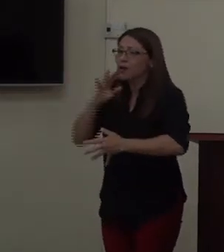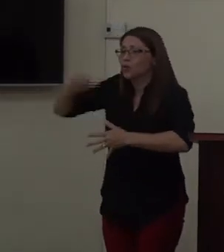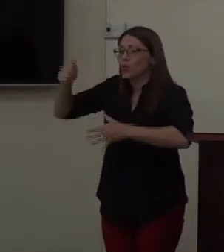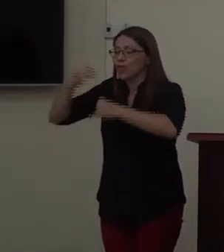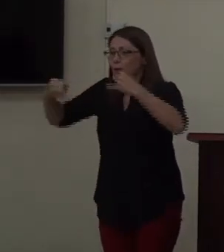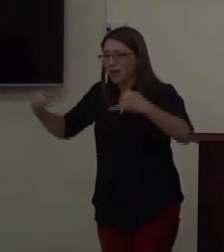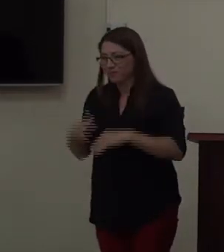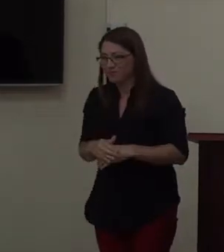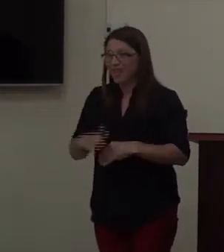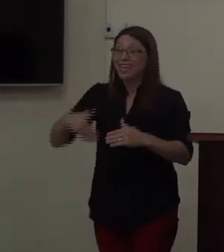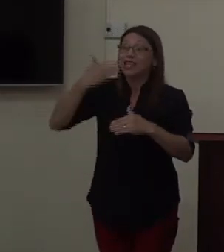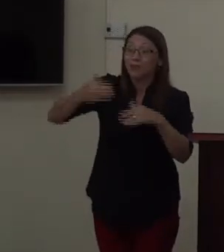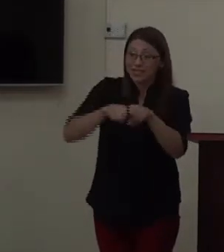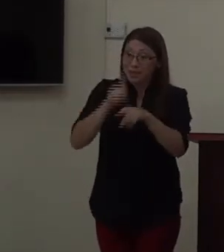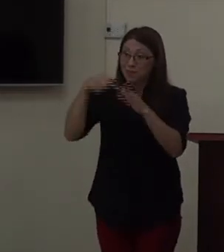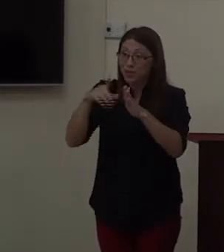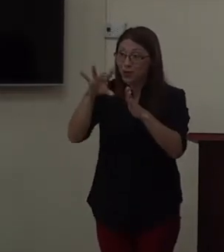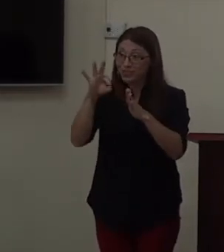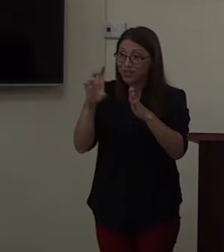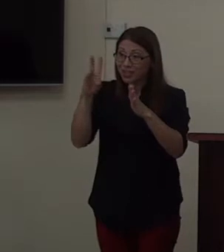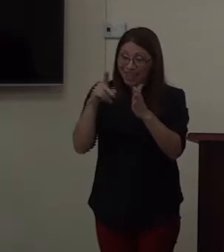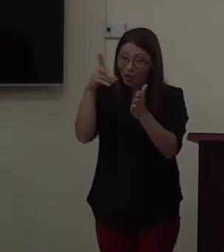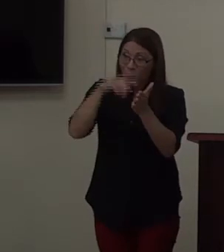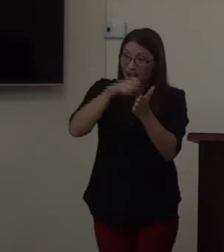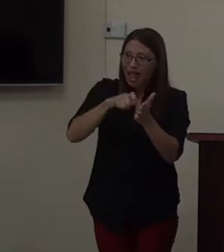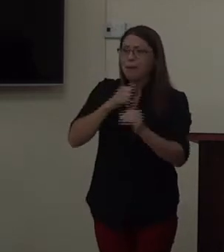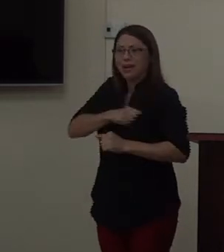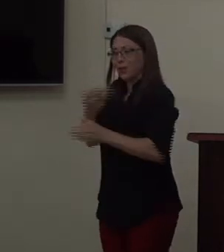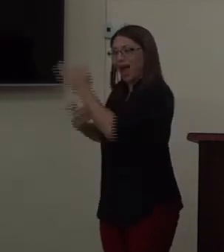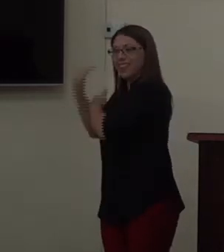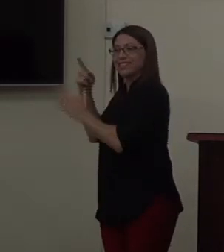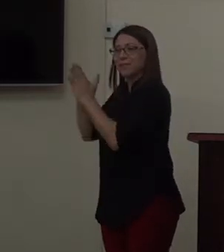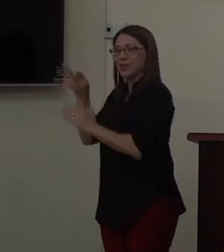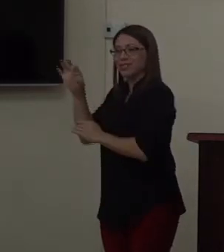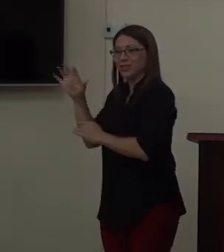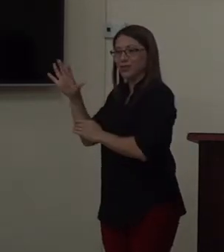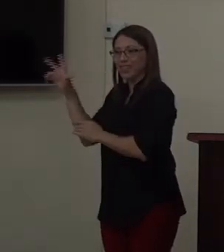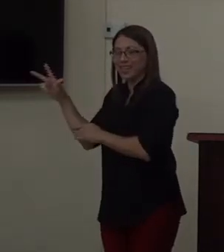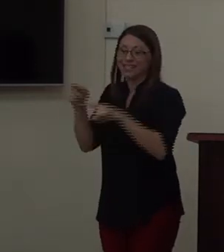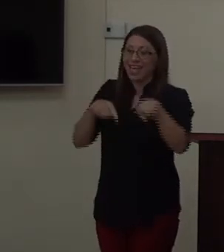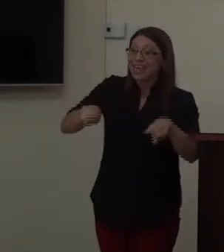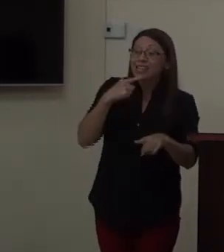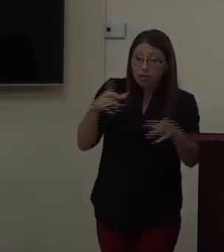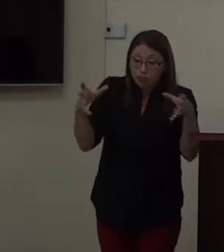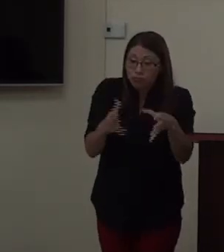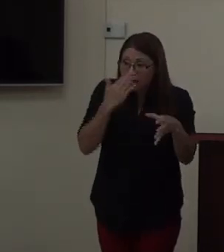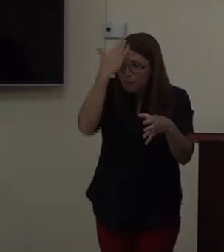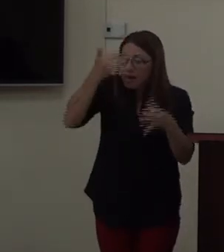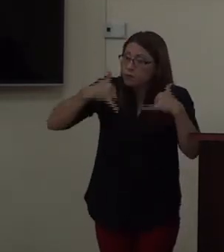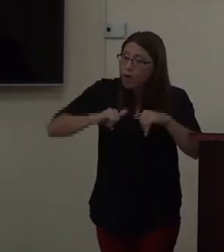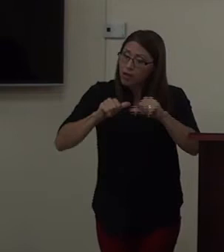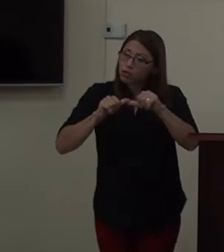artículo del 70 también, los taramancas, perdón, ese era del 53, uno del 70, los taramancas aún conservan sus lenguas